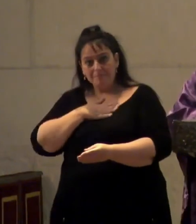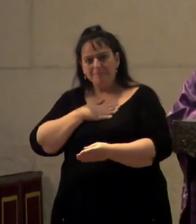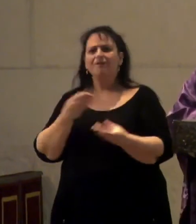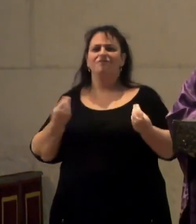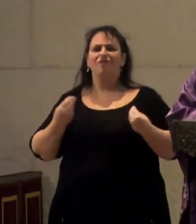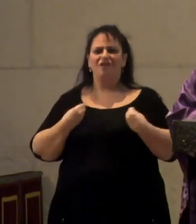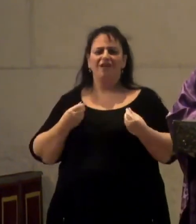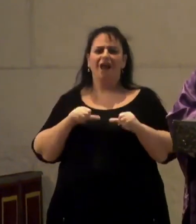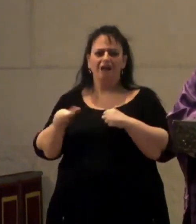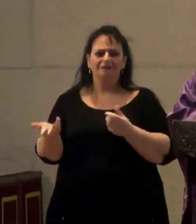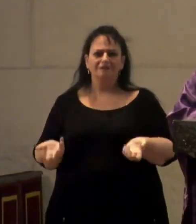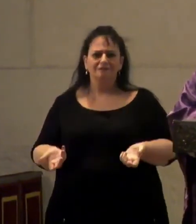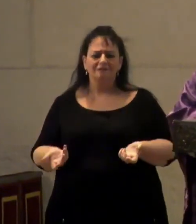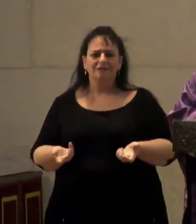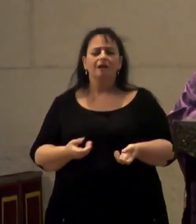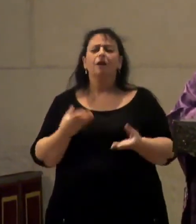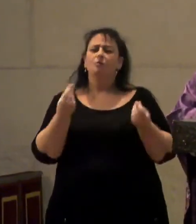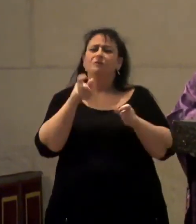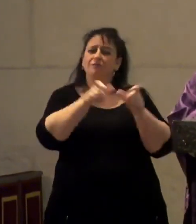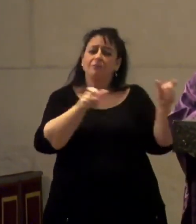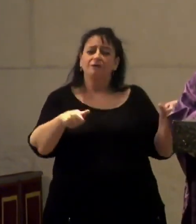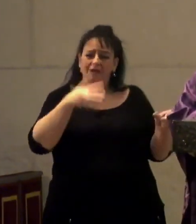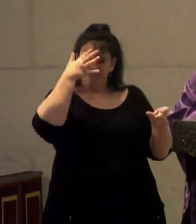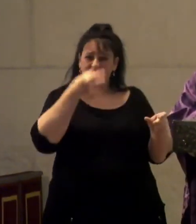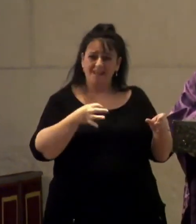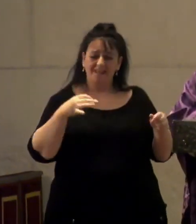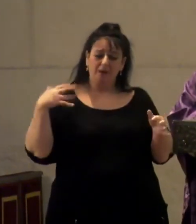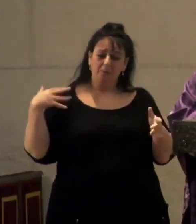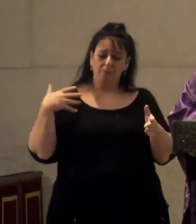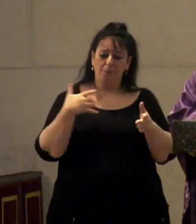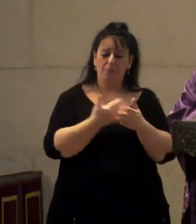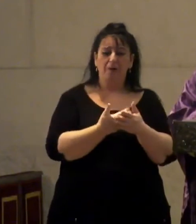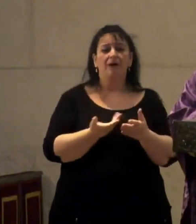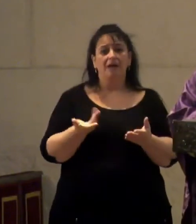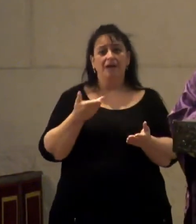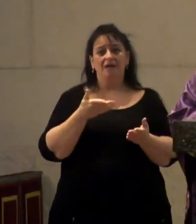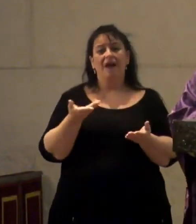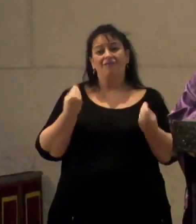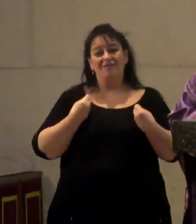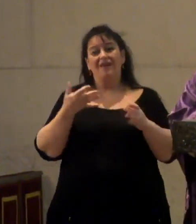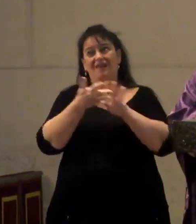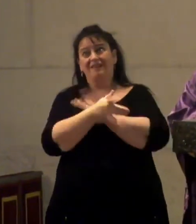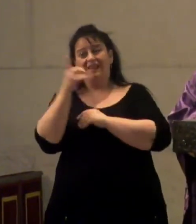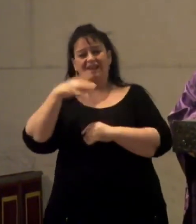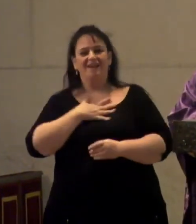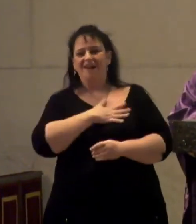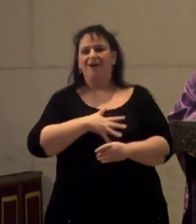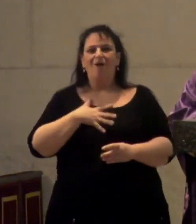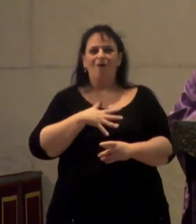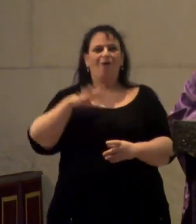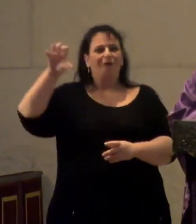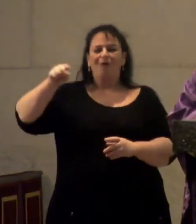¿Cuántas personas creyentes que han pasado ya a la vida eterna, que viven ya de este gozo